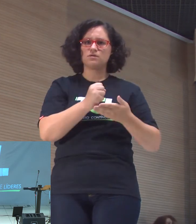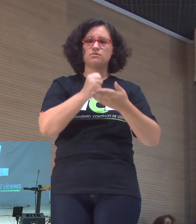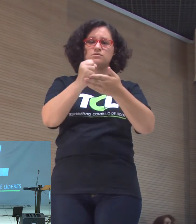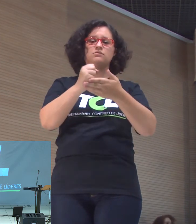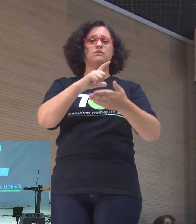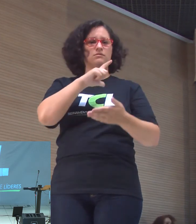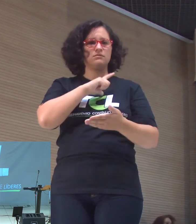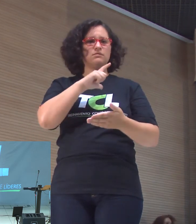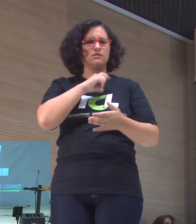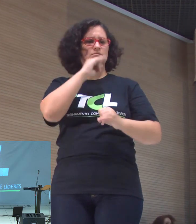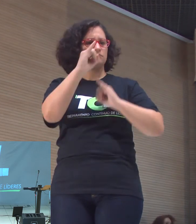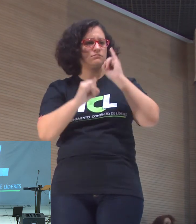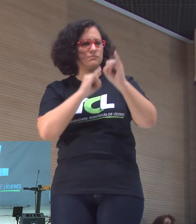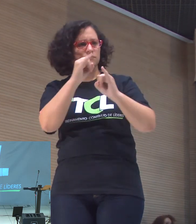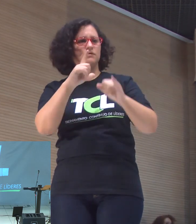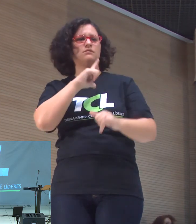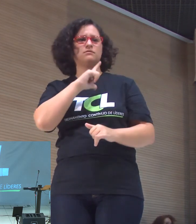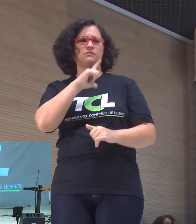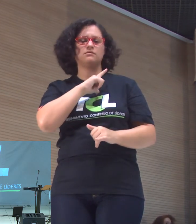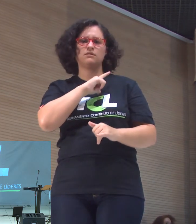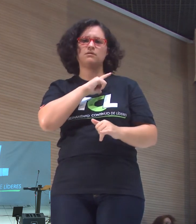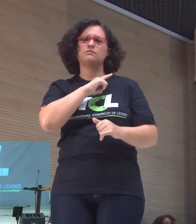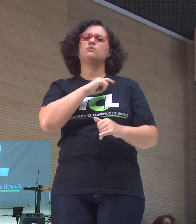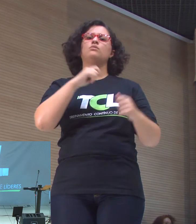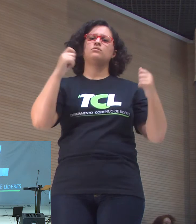nós temos tantos recursos à nossa